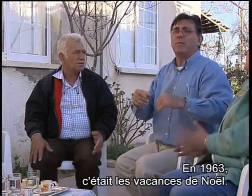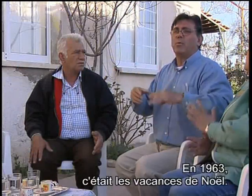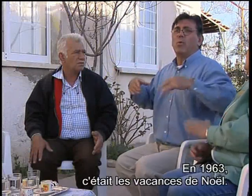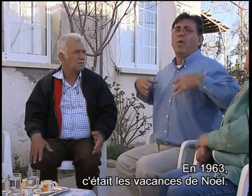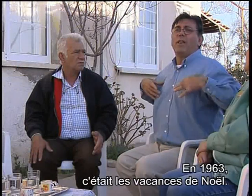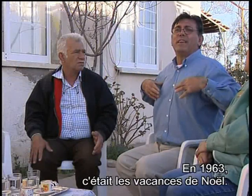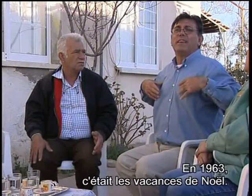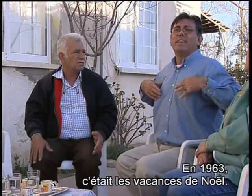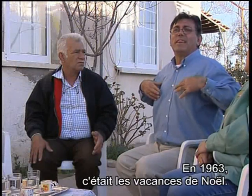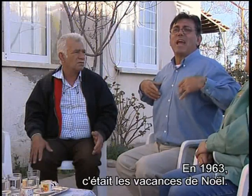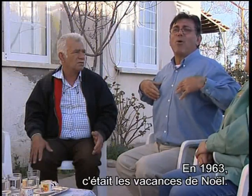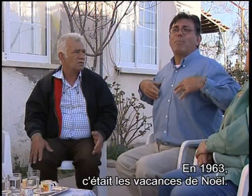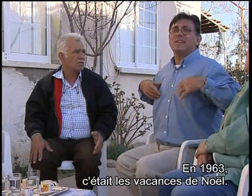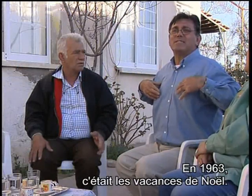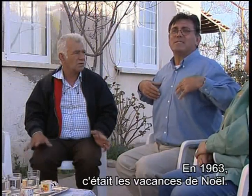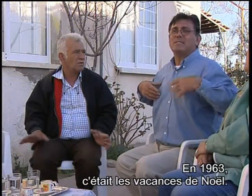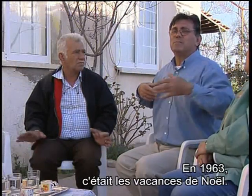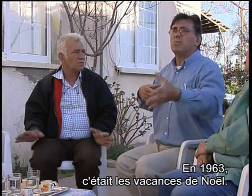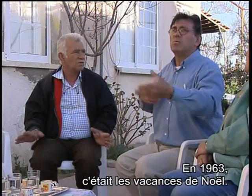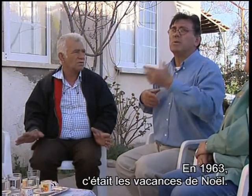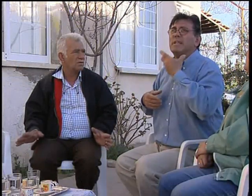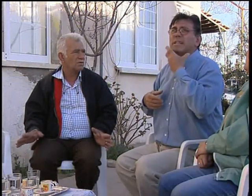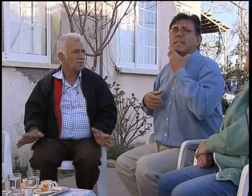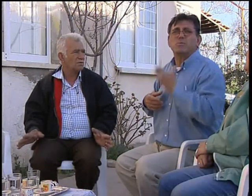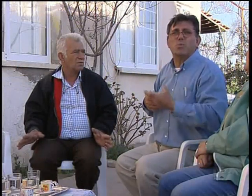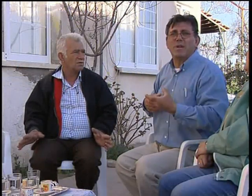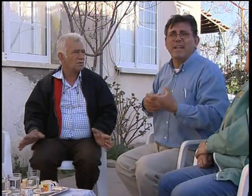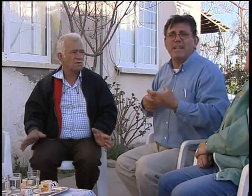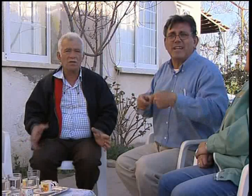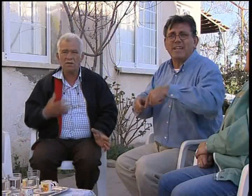En 1963, c'était les vacances de Noël.